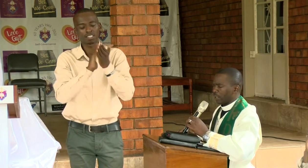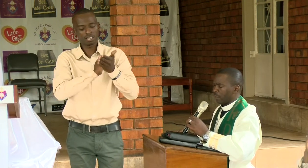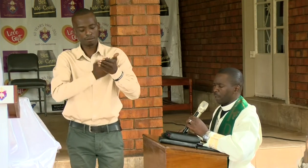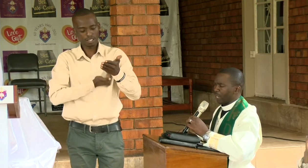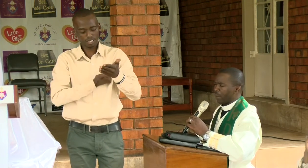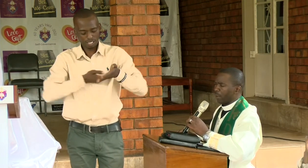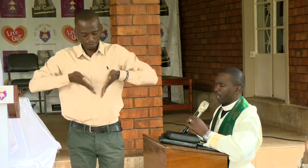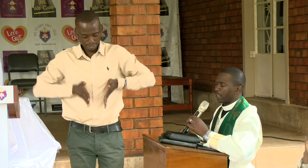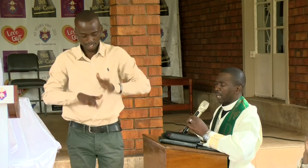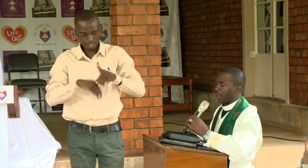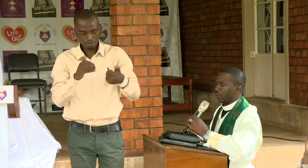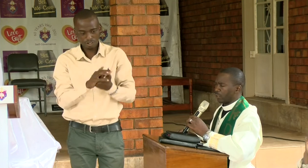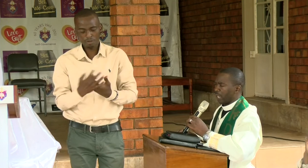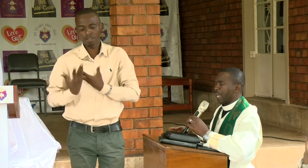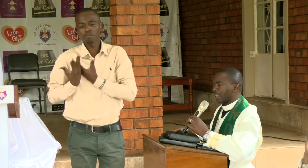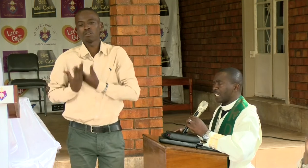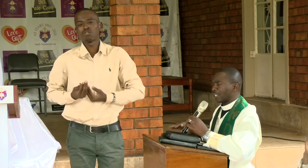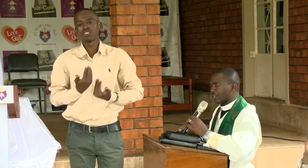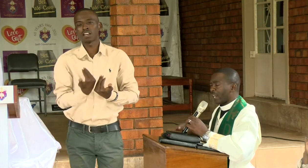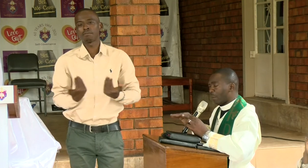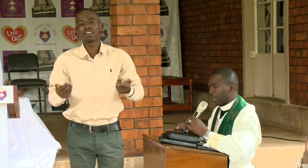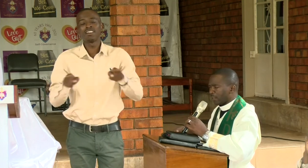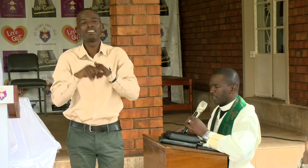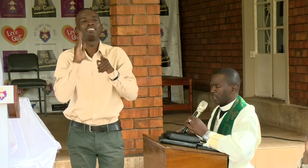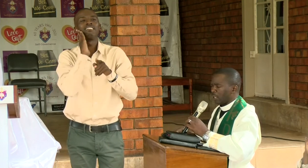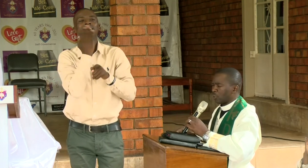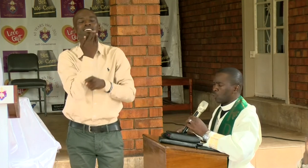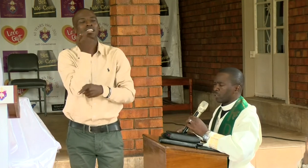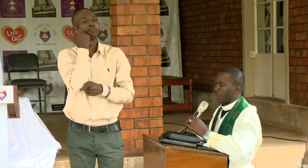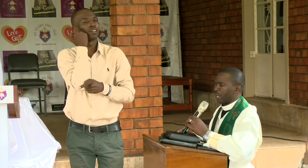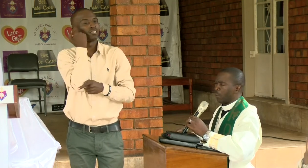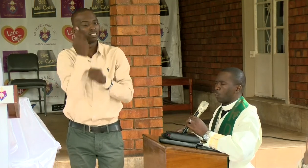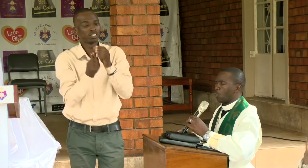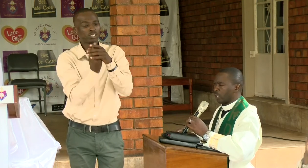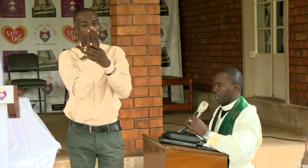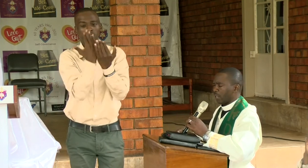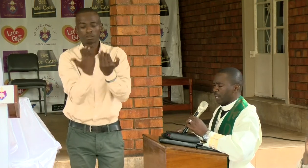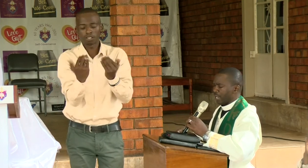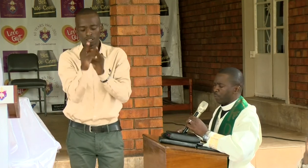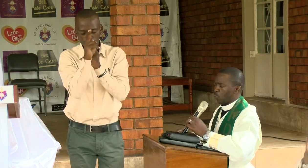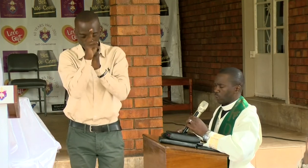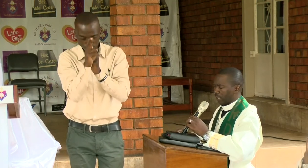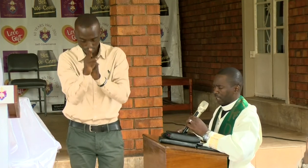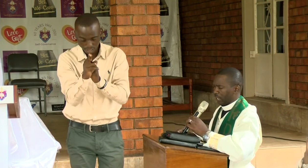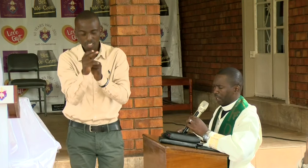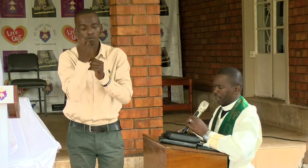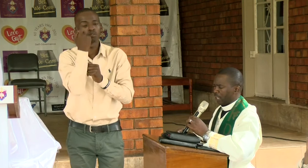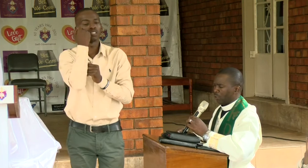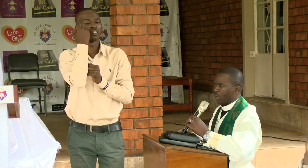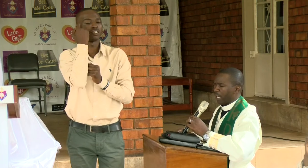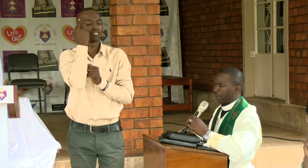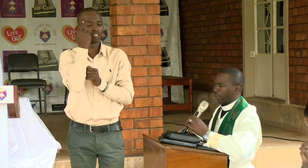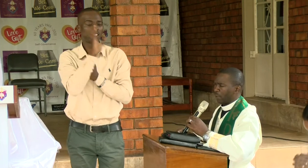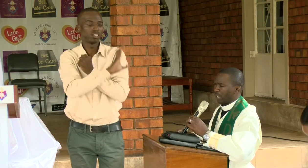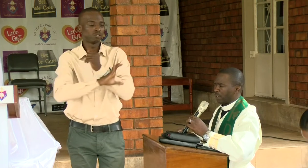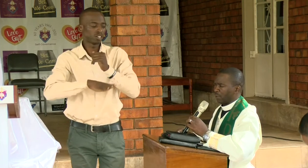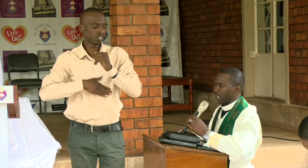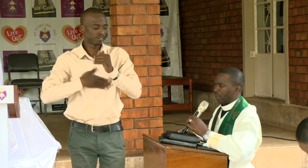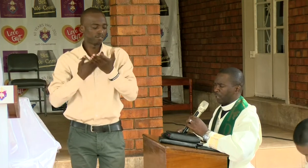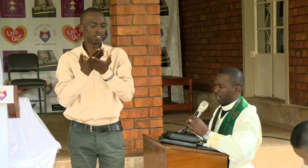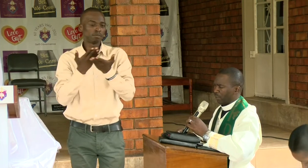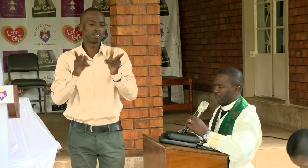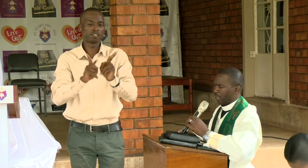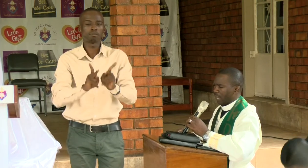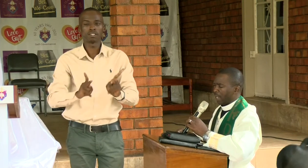obagabirire babe n'amabeere ate agayonsa. Naye ati n'ekisa n'amagezi ekikuza abaana mu kukutya ne mu kutegeera, eggwanga lyaffe